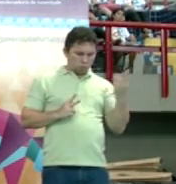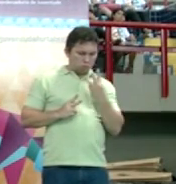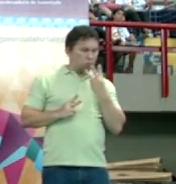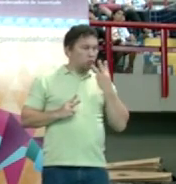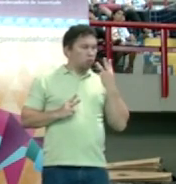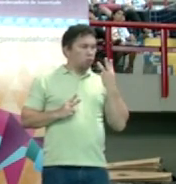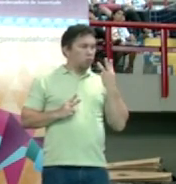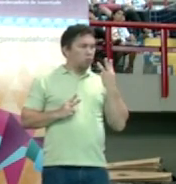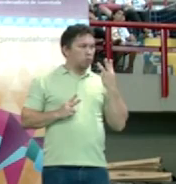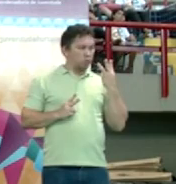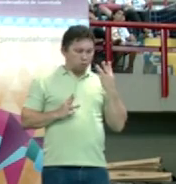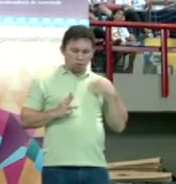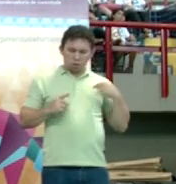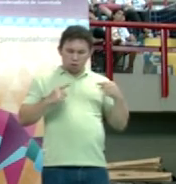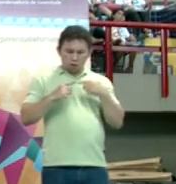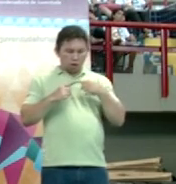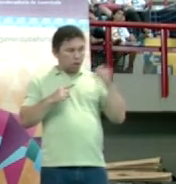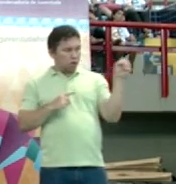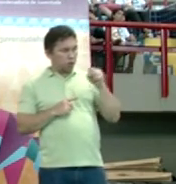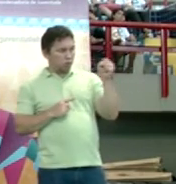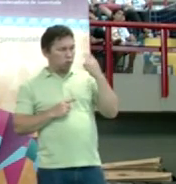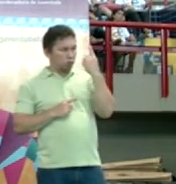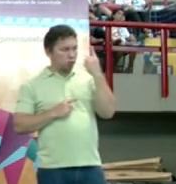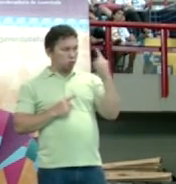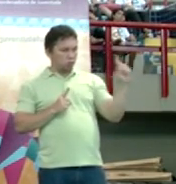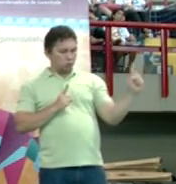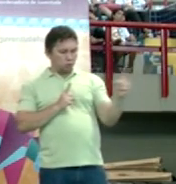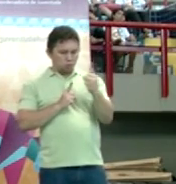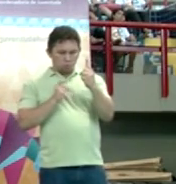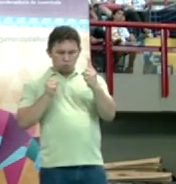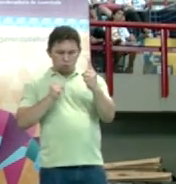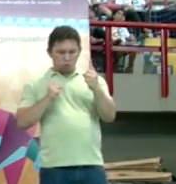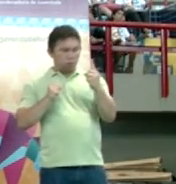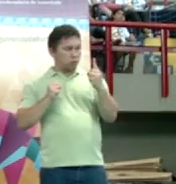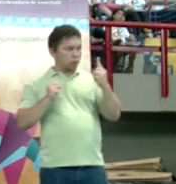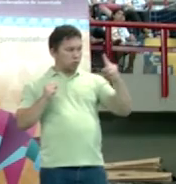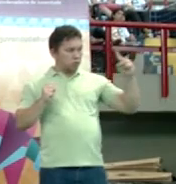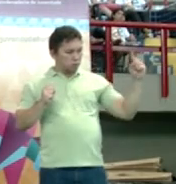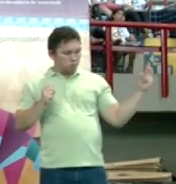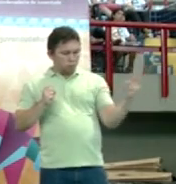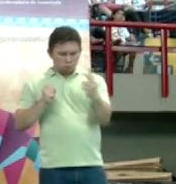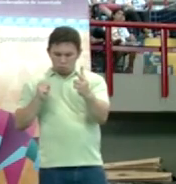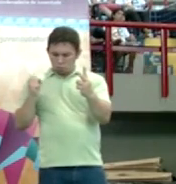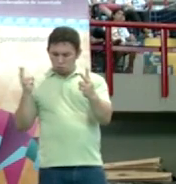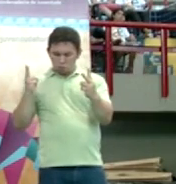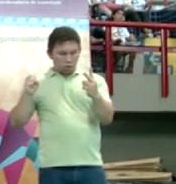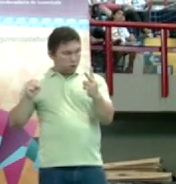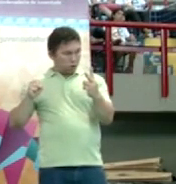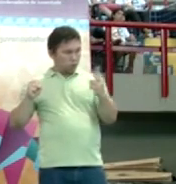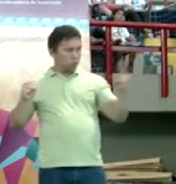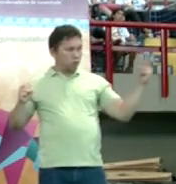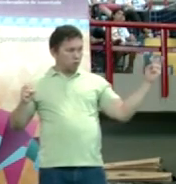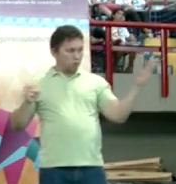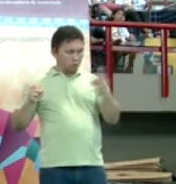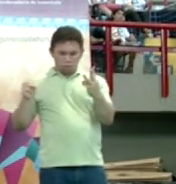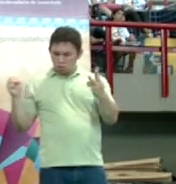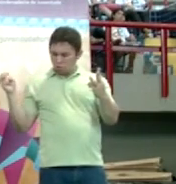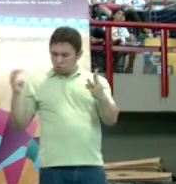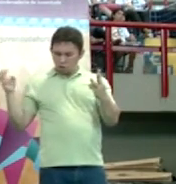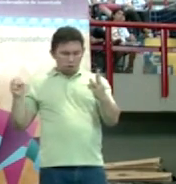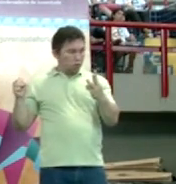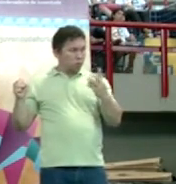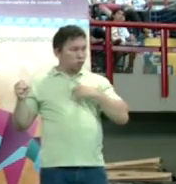cada 1 segundo. Entenderam, pessoal? Entenderam? É essa carga elétrica que faz com